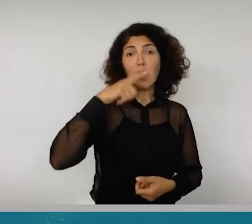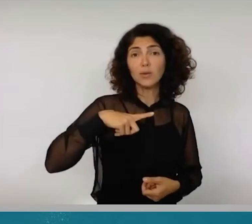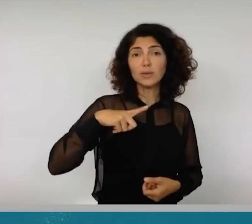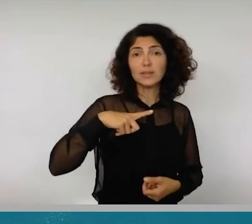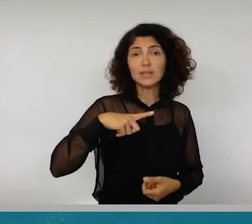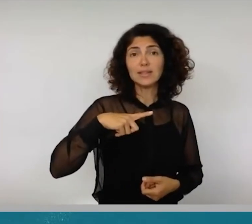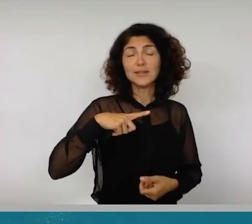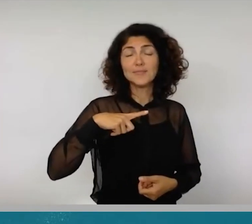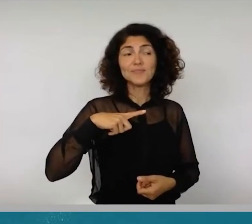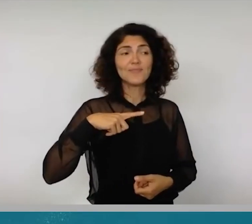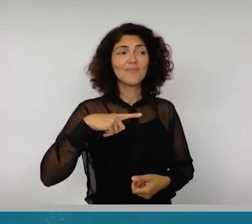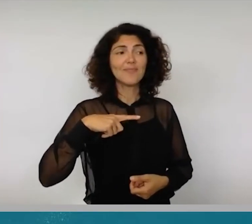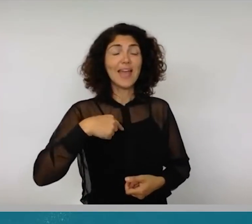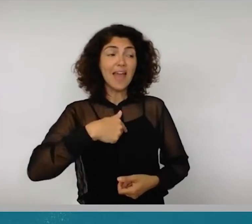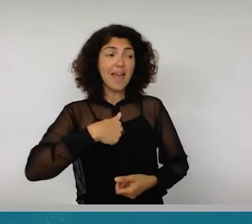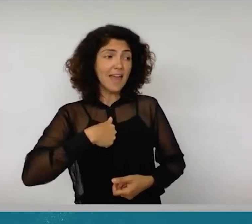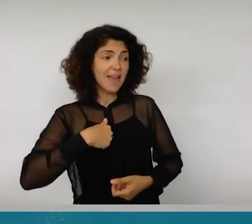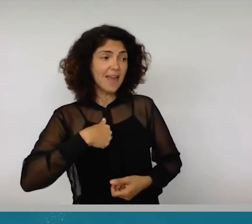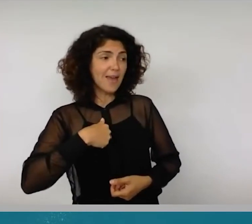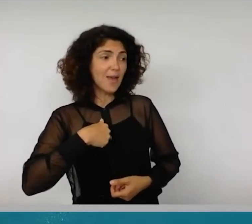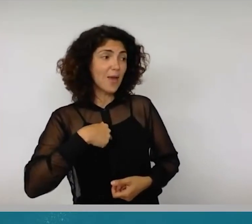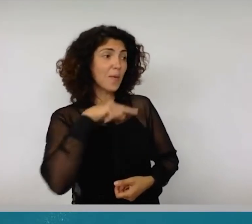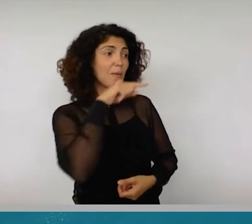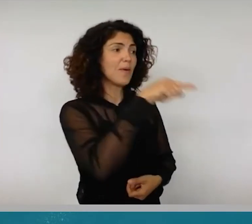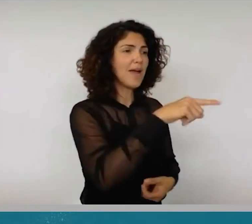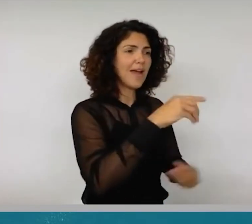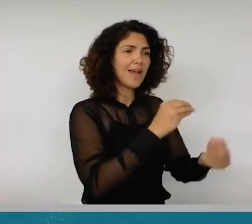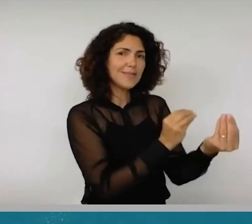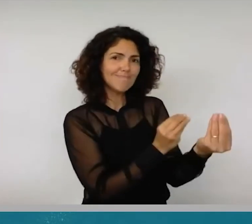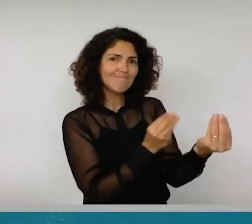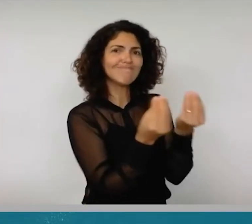Você me fez vender aquela galinha por R$40,